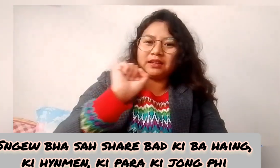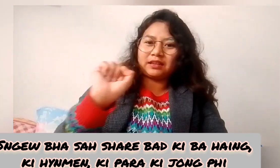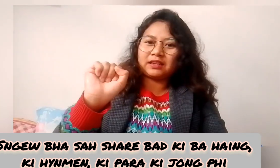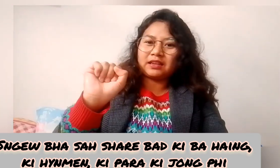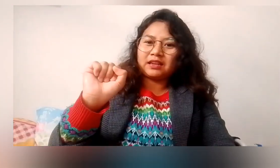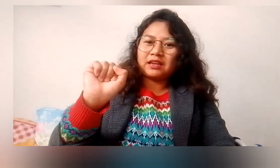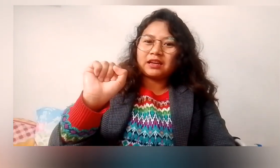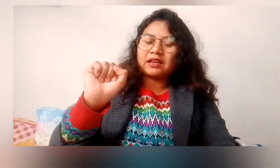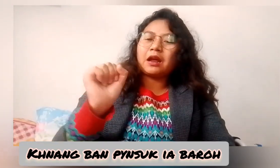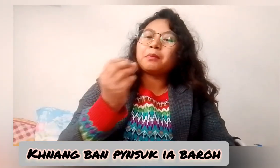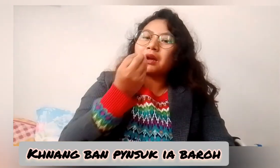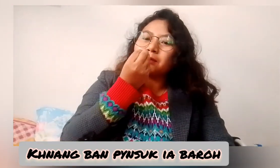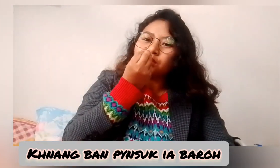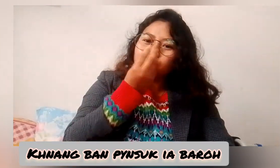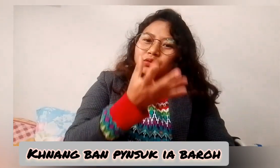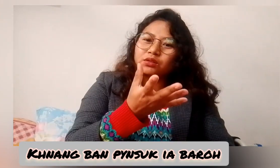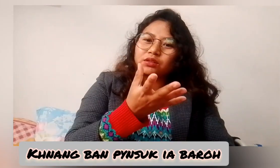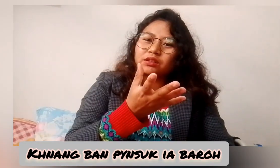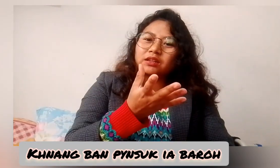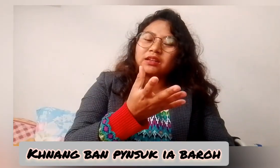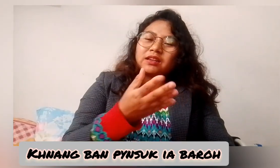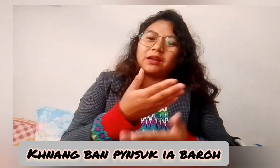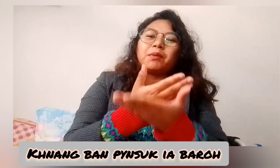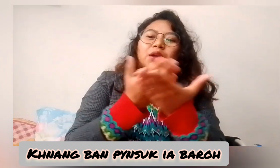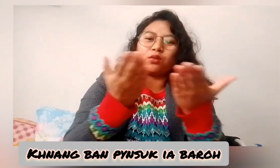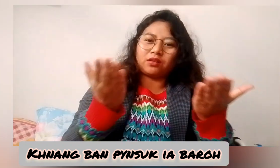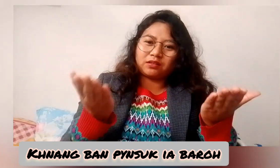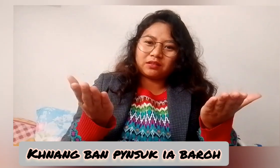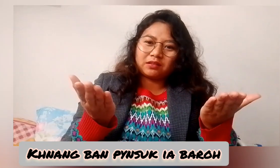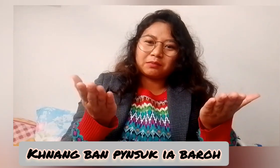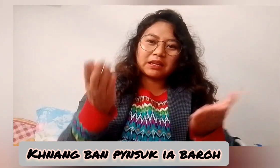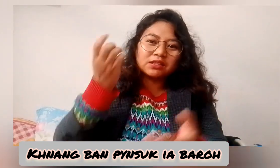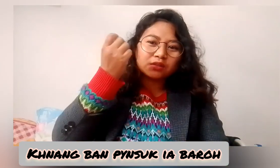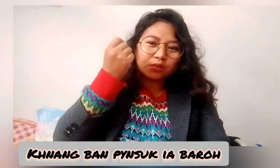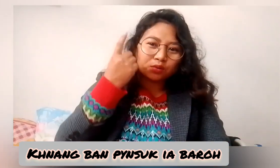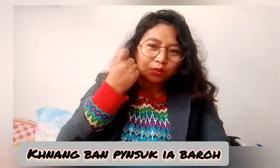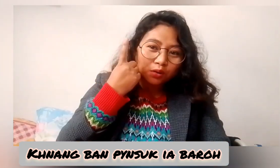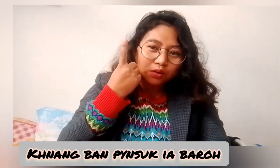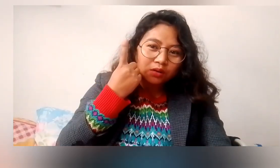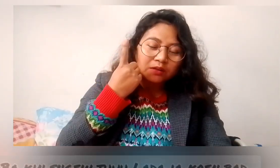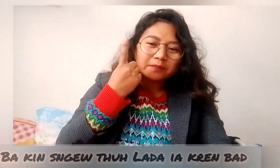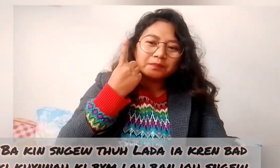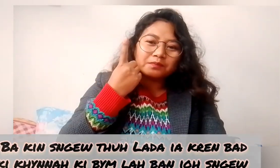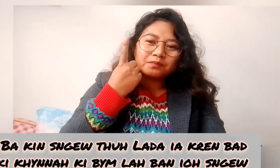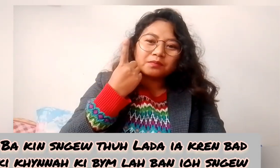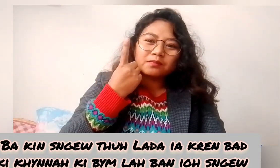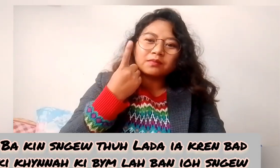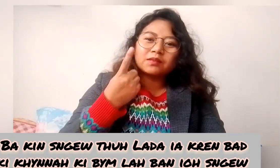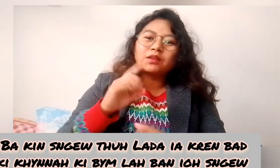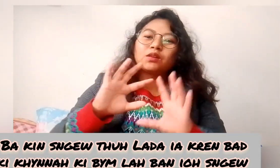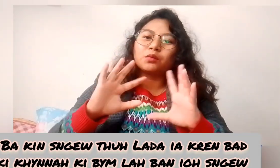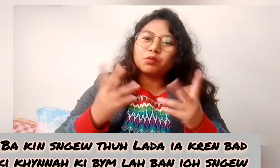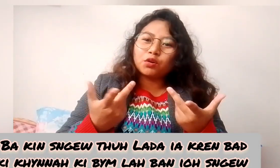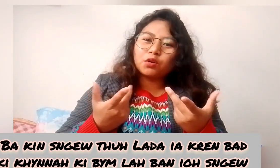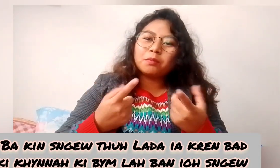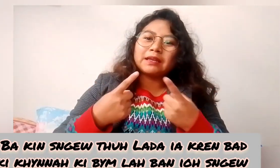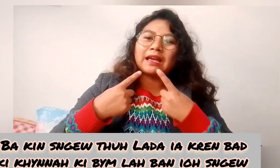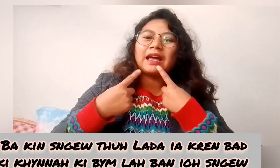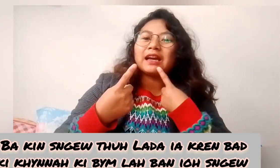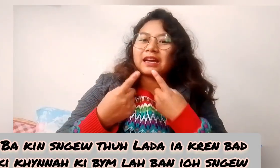jongpi kanang ban pensuk ya baro ang ban pensuk ban suthu